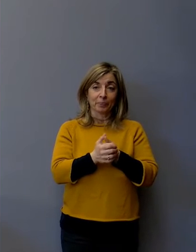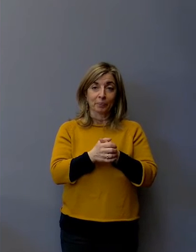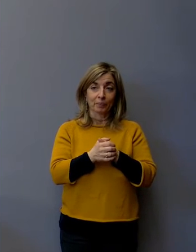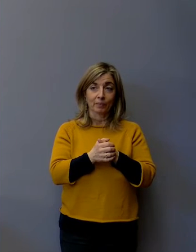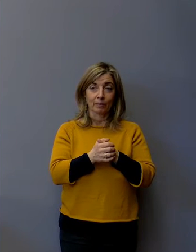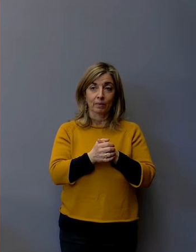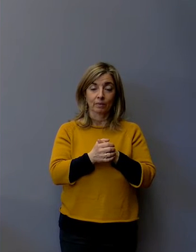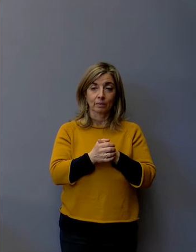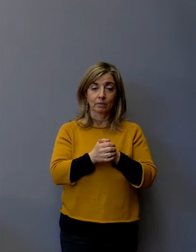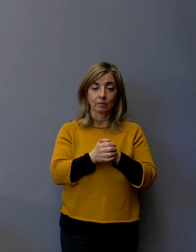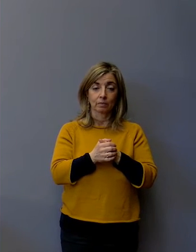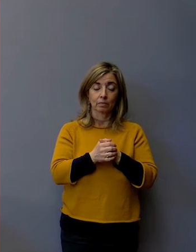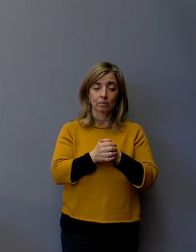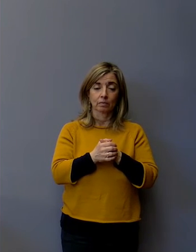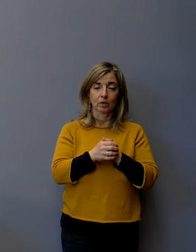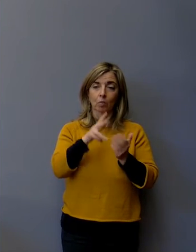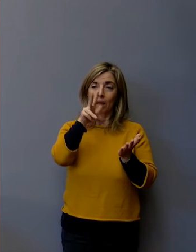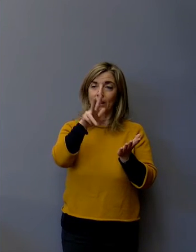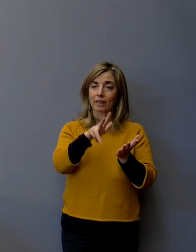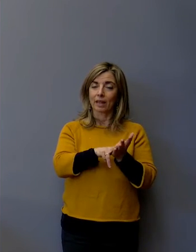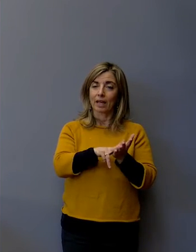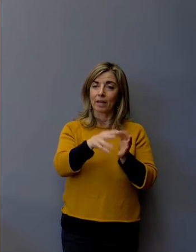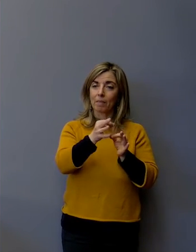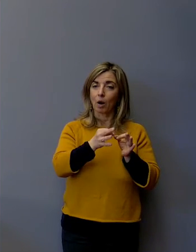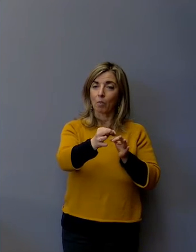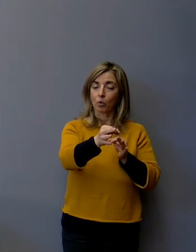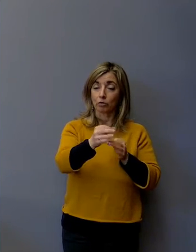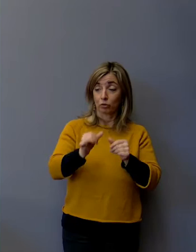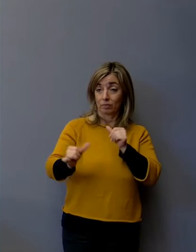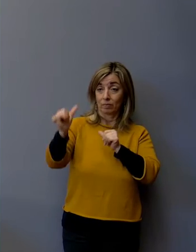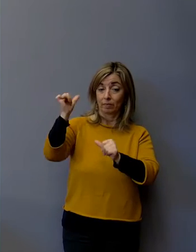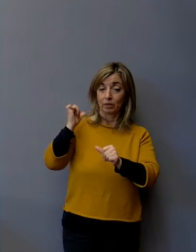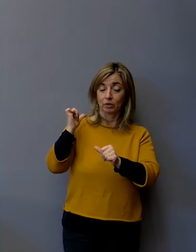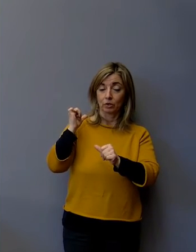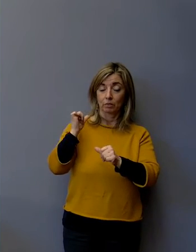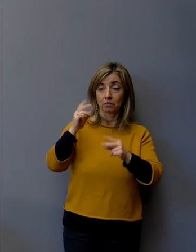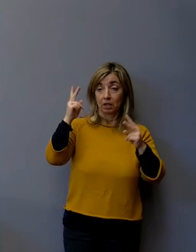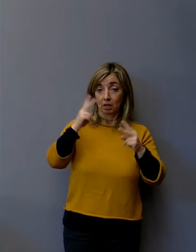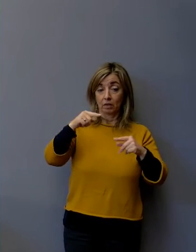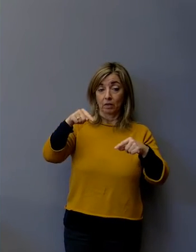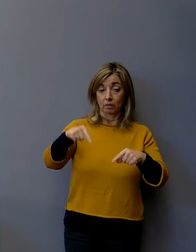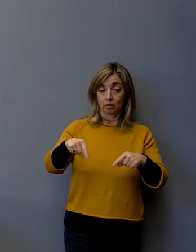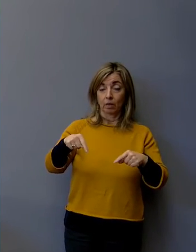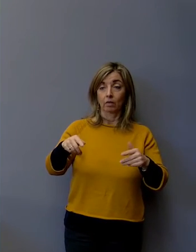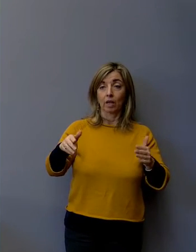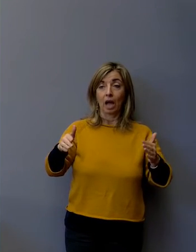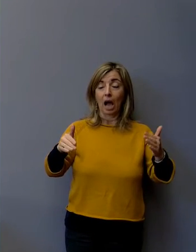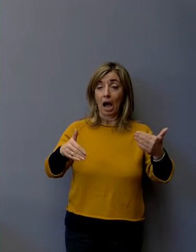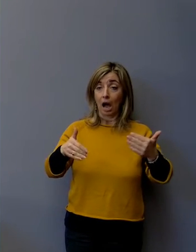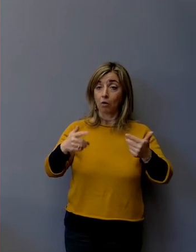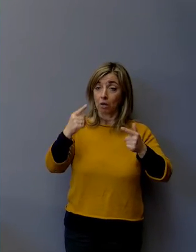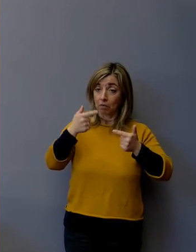precedente delibera sui municipi non solo quest aula di aver gettato benzina sul fuoco ma presenta anche il tar visto che quella del liberal